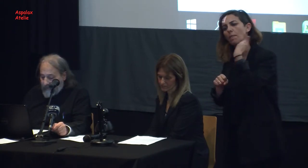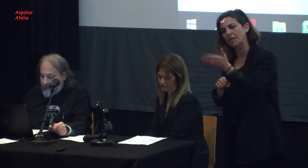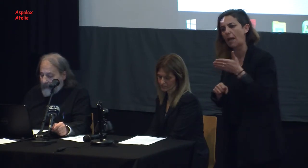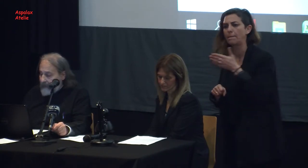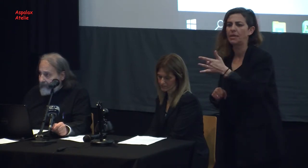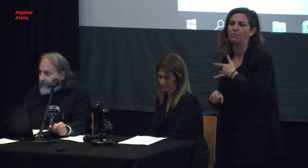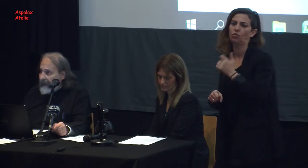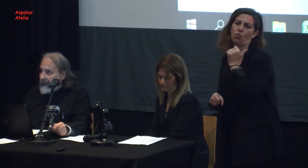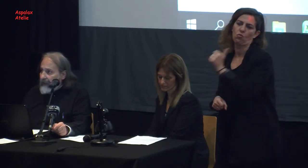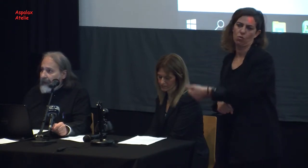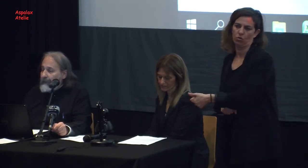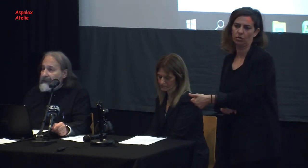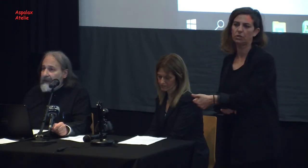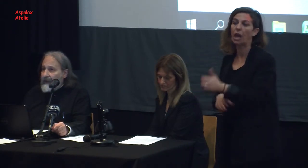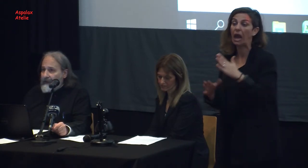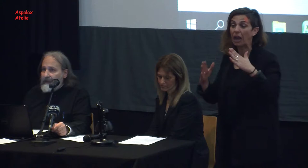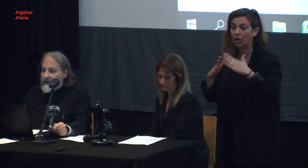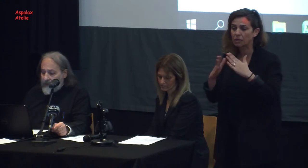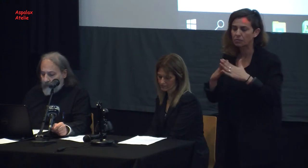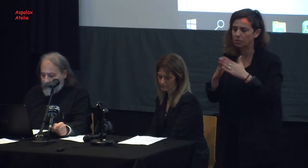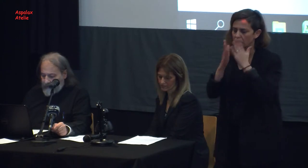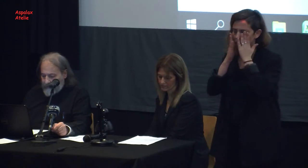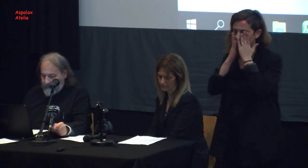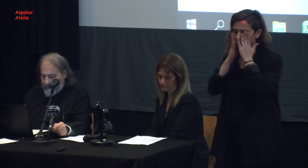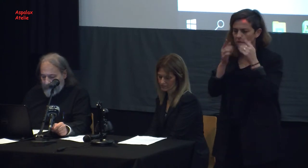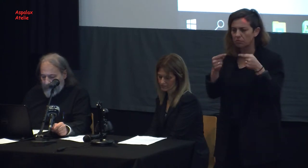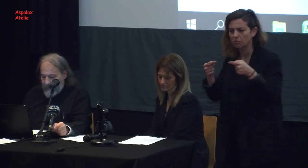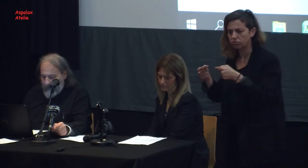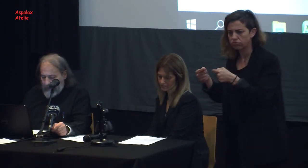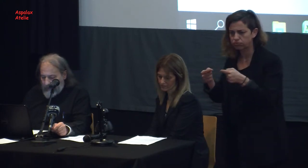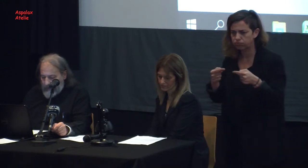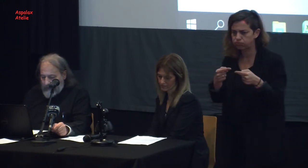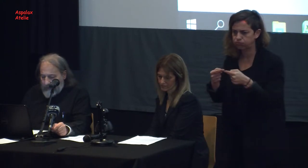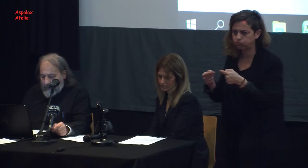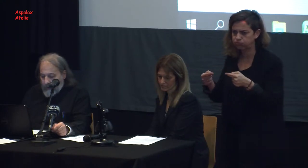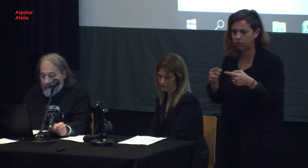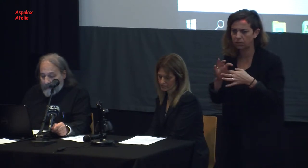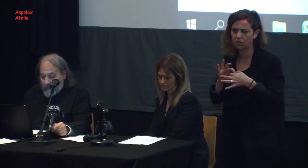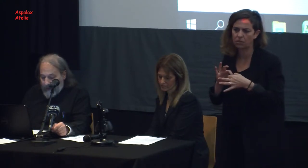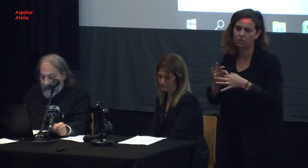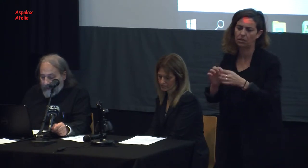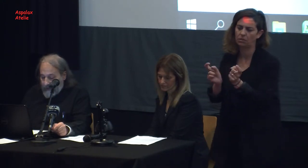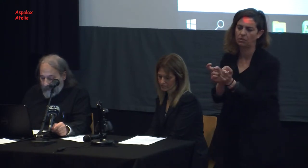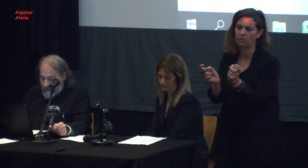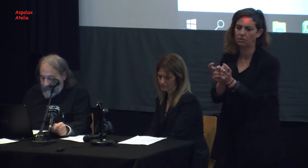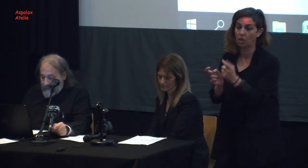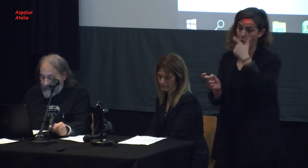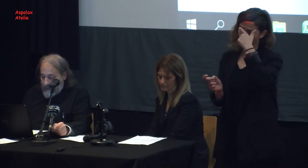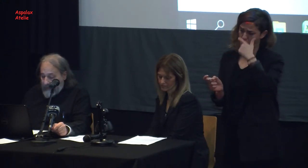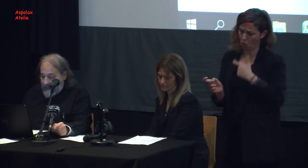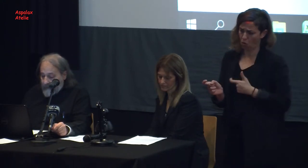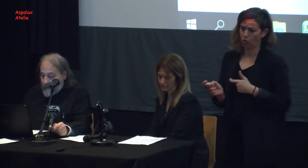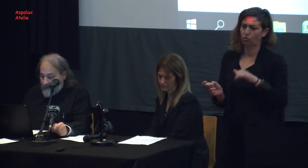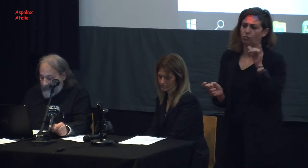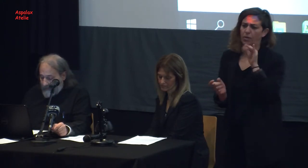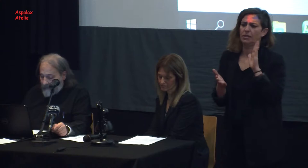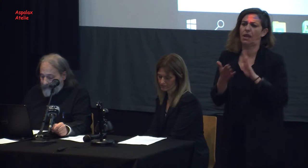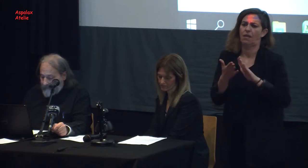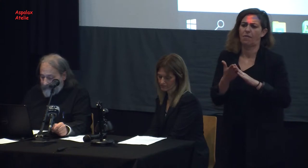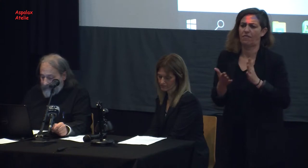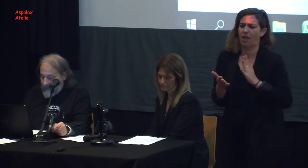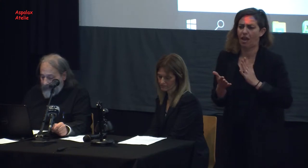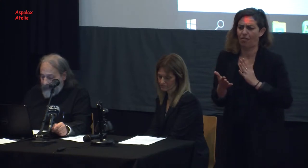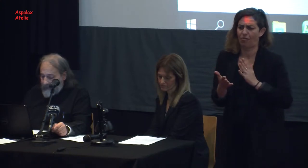ήταν αφόρητη. Είχαμε συνεχείς συγκρούσεις. Εγώ είμαι πολύ κοινωνικός, η γυναίκα μου το